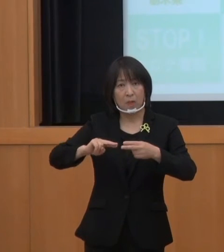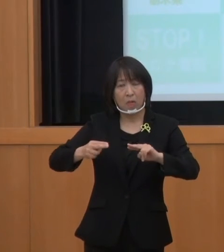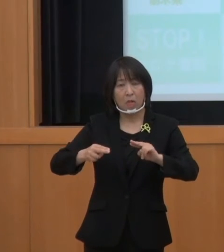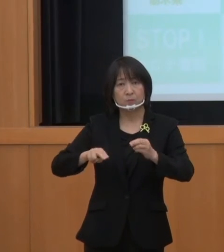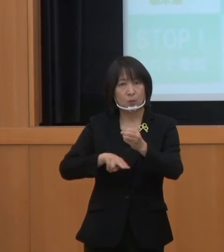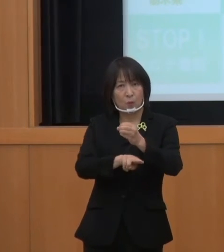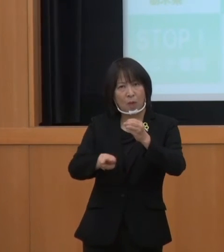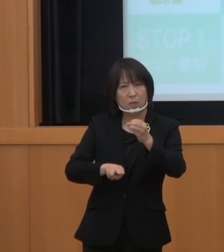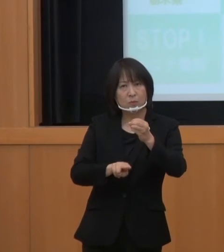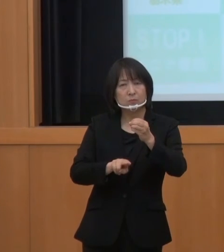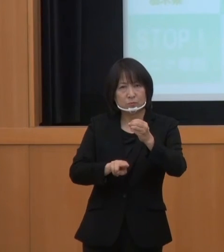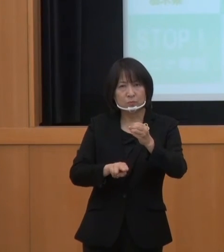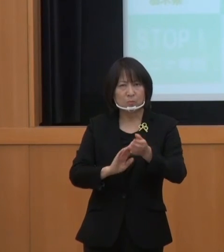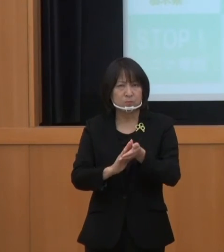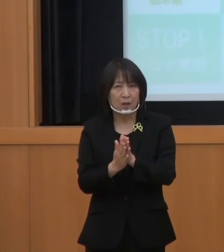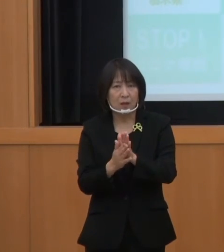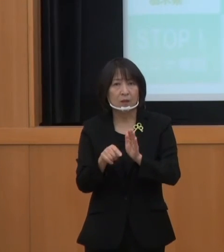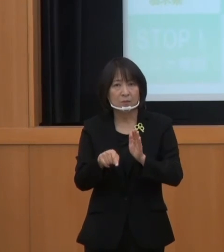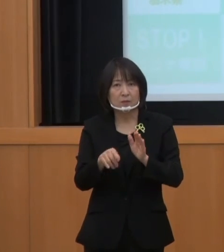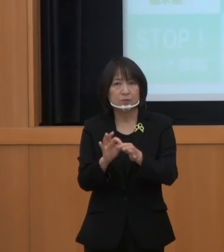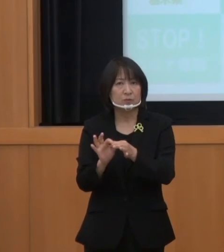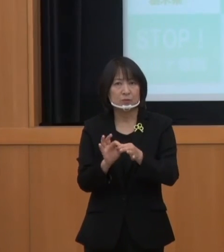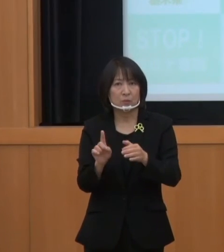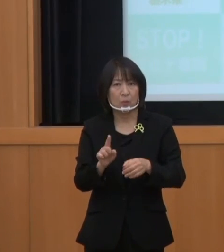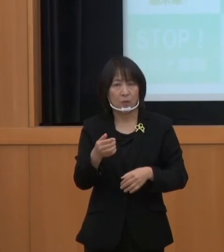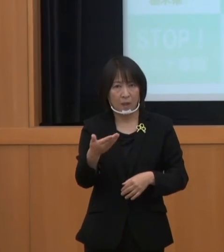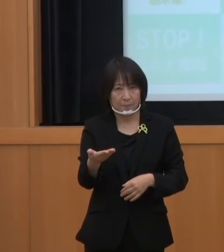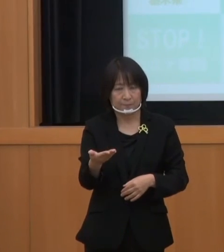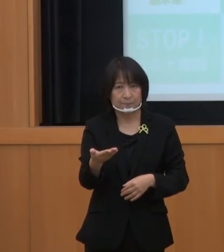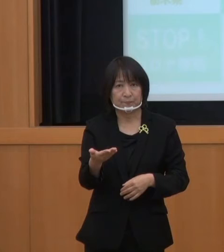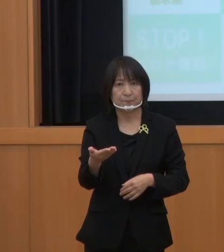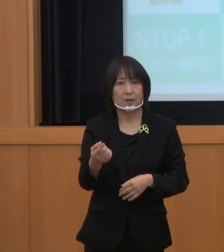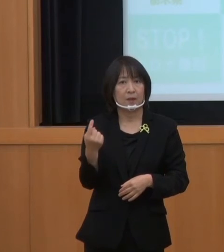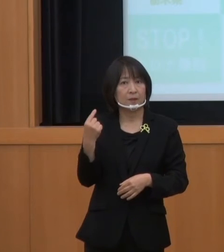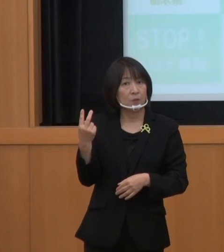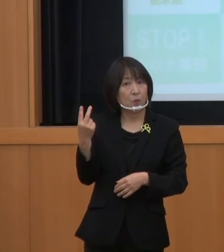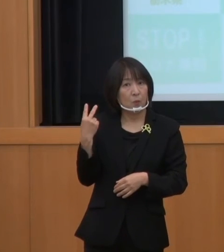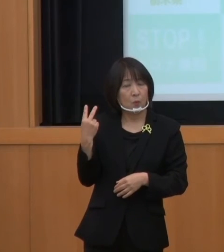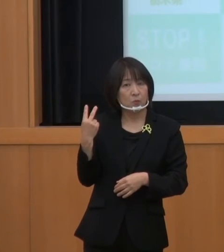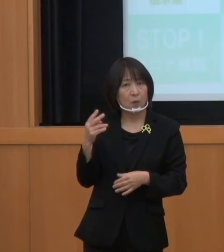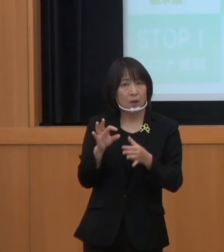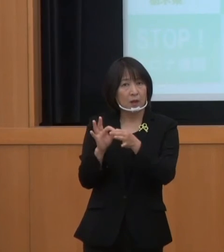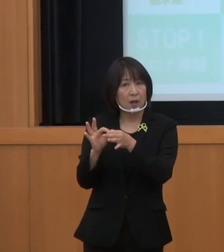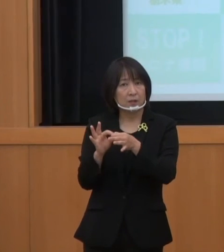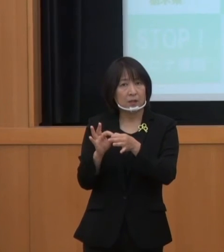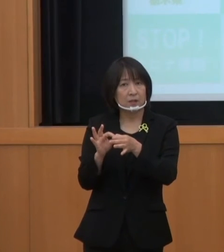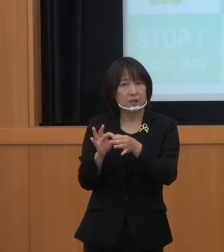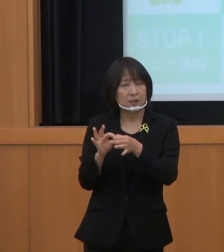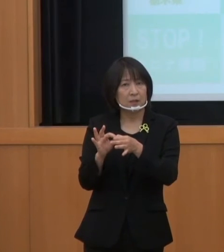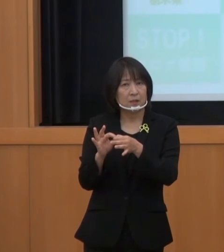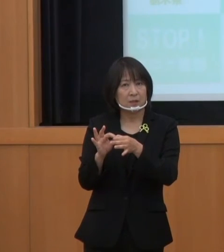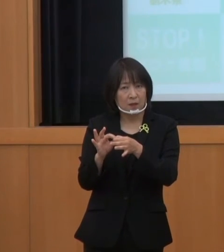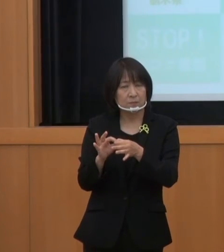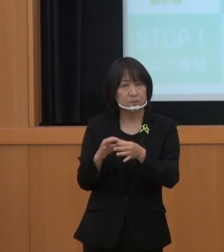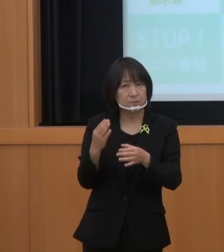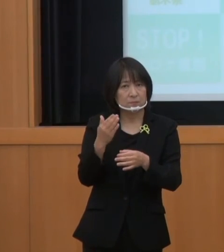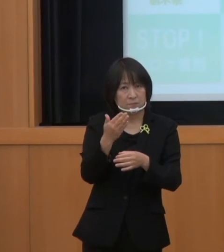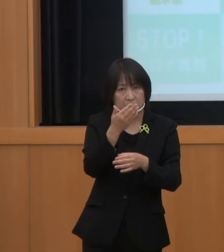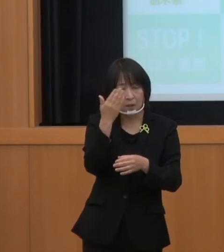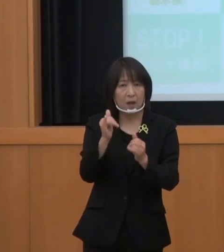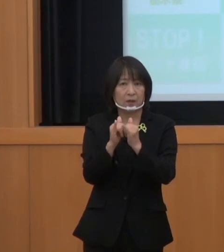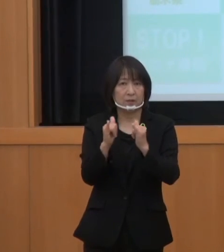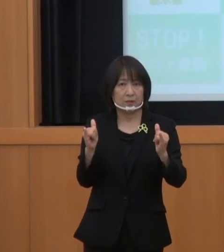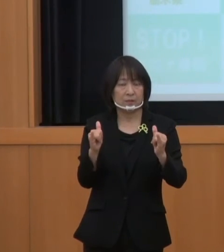止めているか、そして昨日おとといとですね、関連性がある若者の変異株の感染